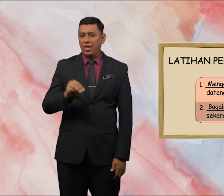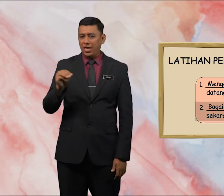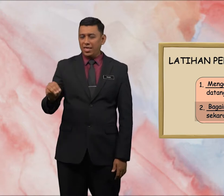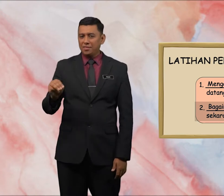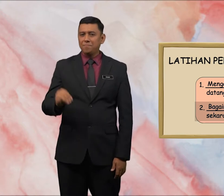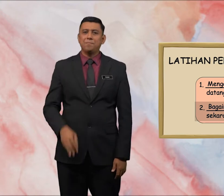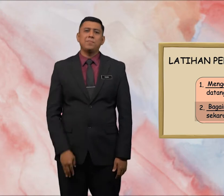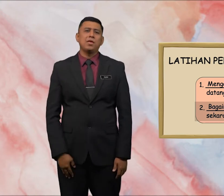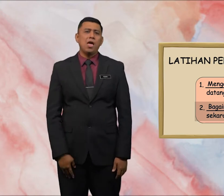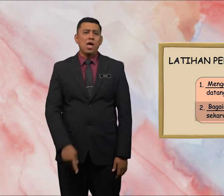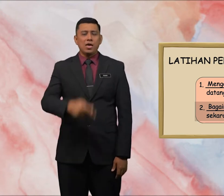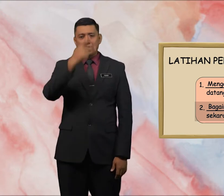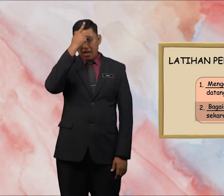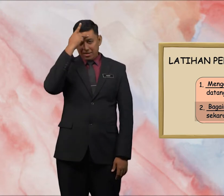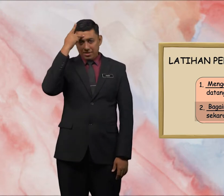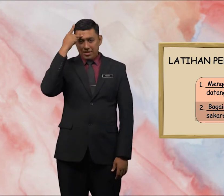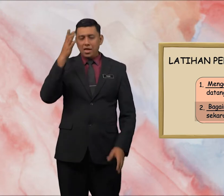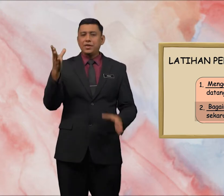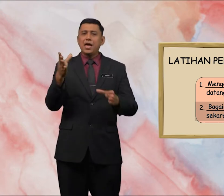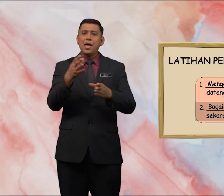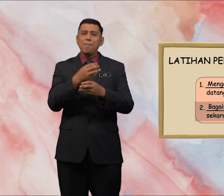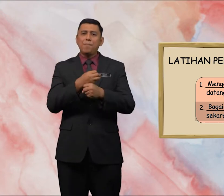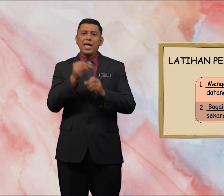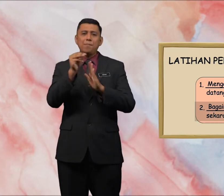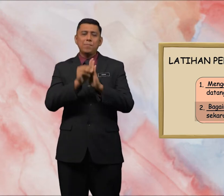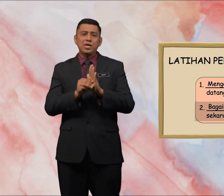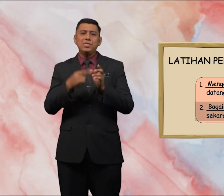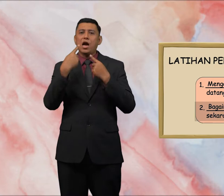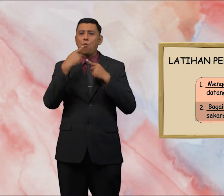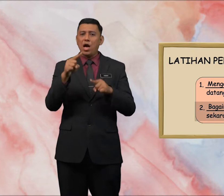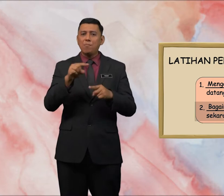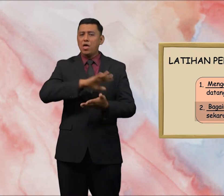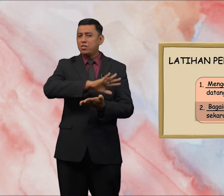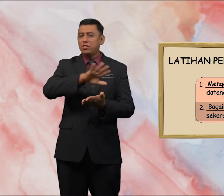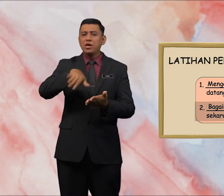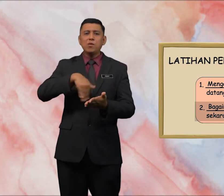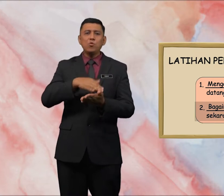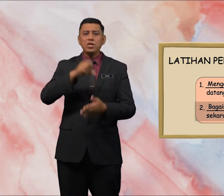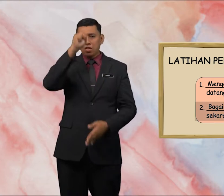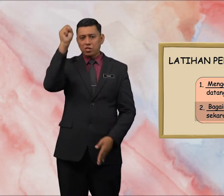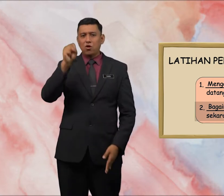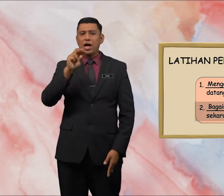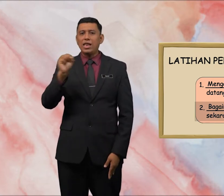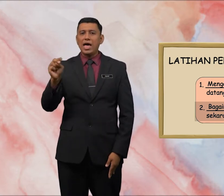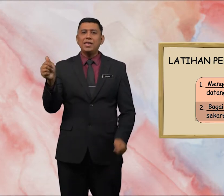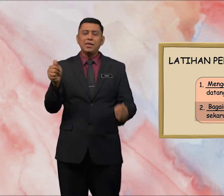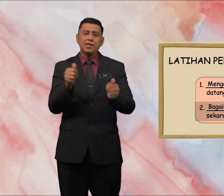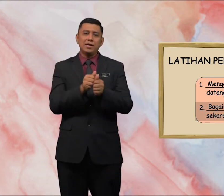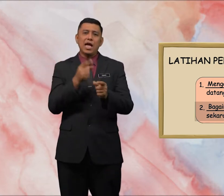murid-murid, kerana dapat menjawab semua soalan dengan